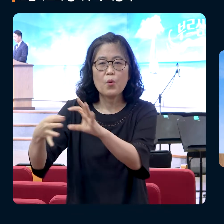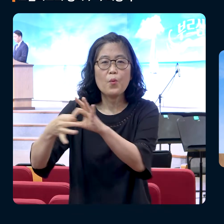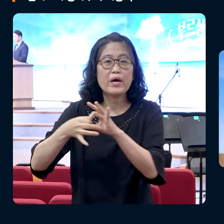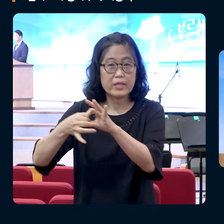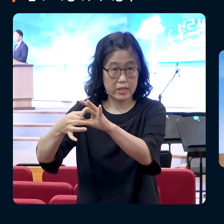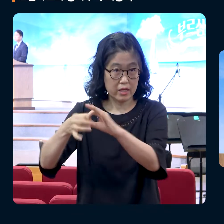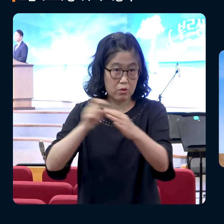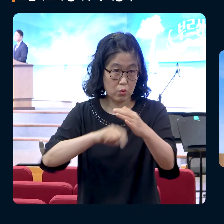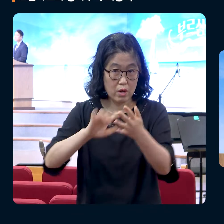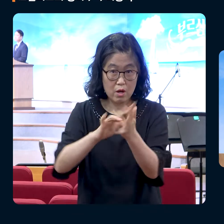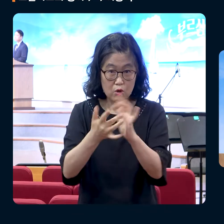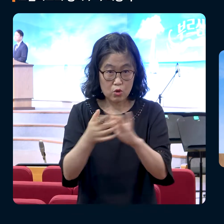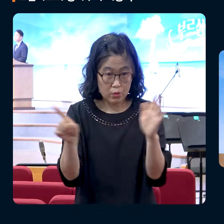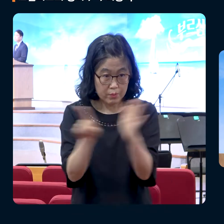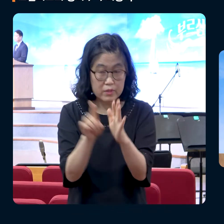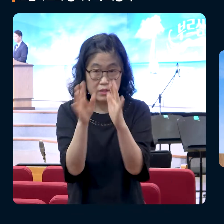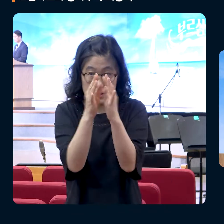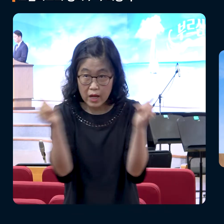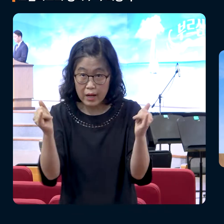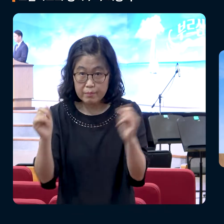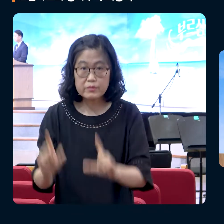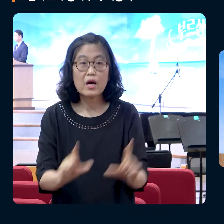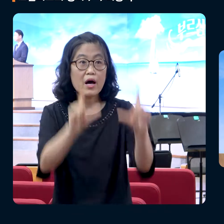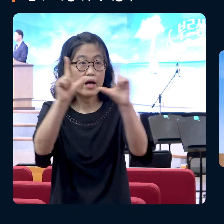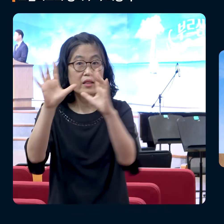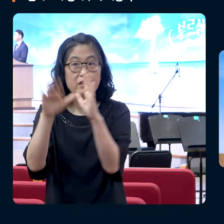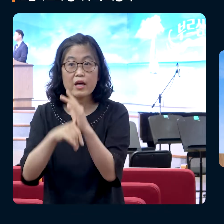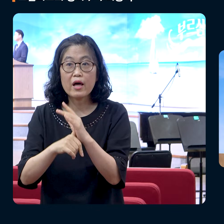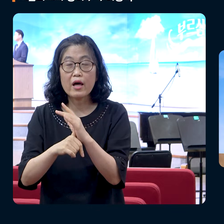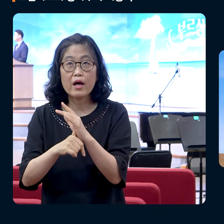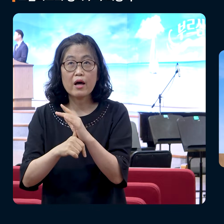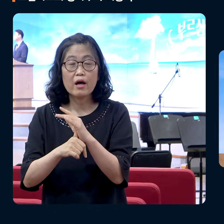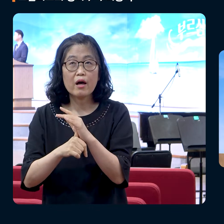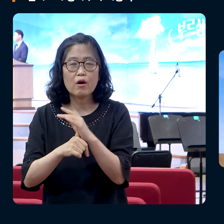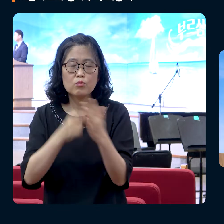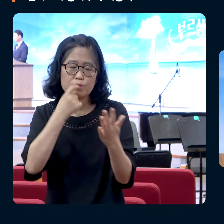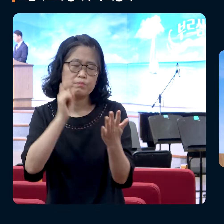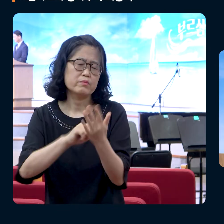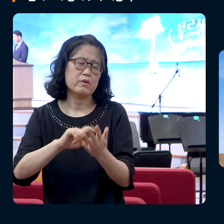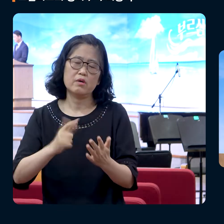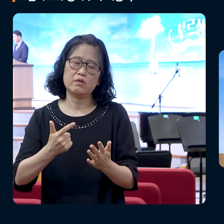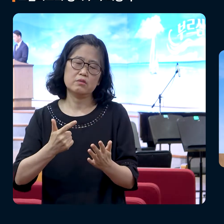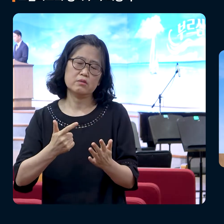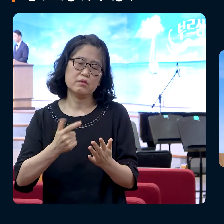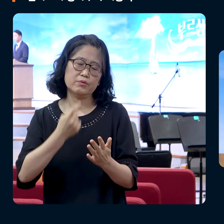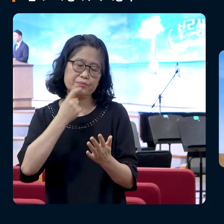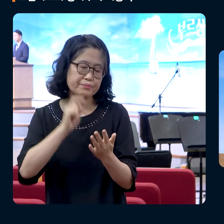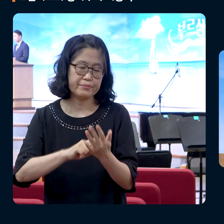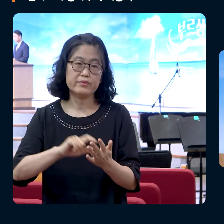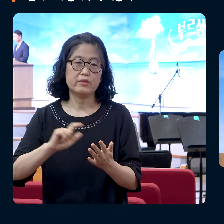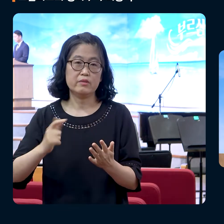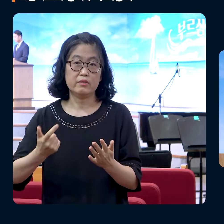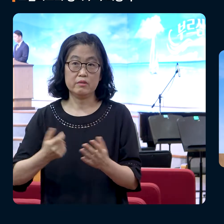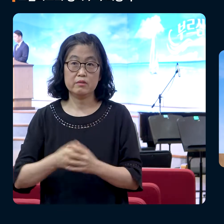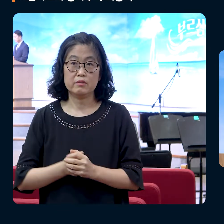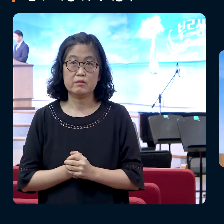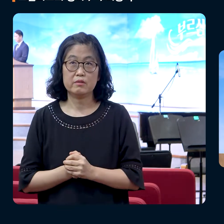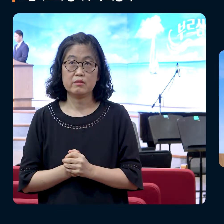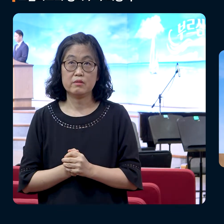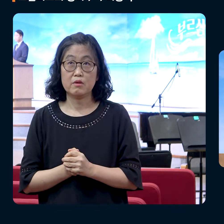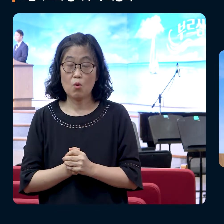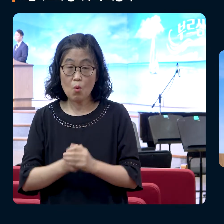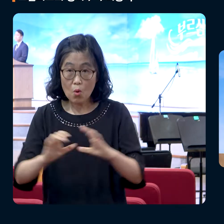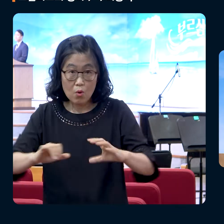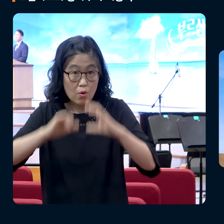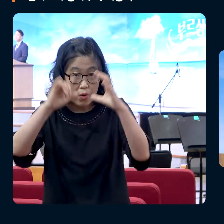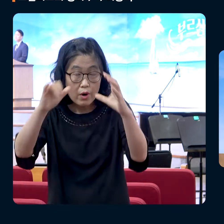가운데 예수님을 믿는 사람으로서 살아간다라는 것은 참 쉬운 일은 아닌 것 같습니다. 왜냐하면 이